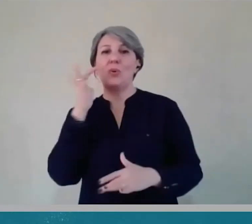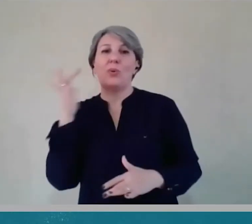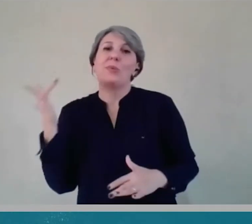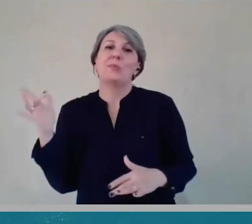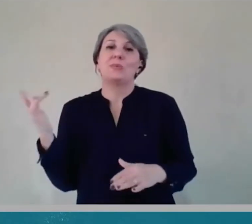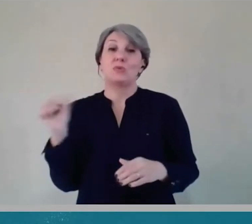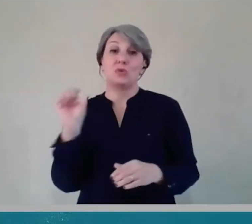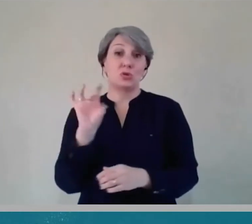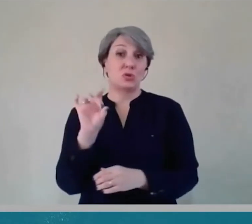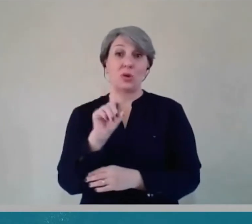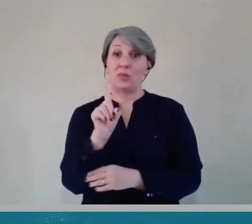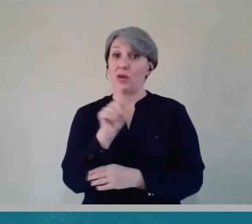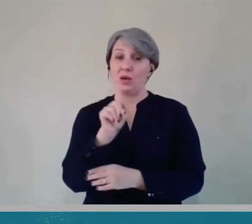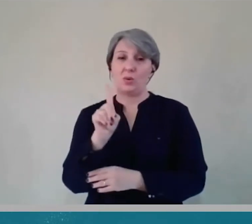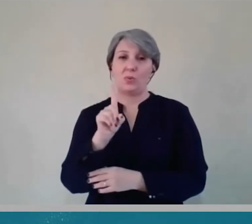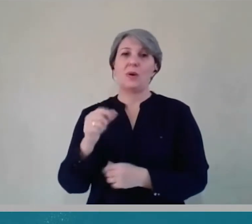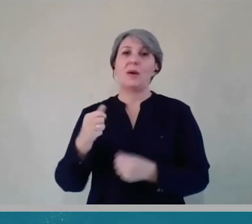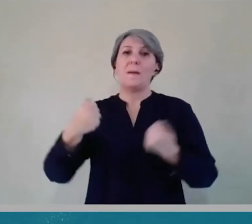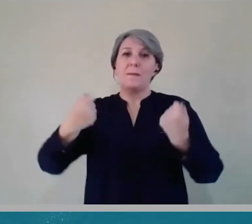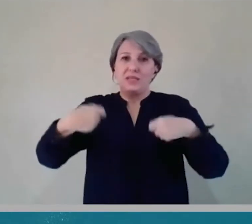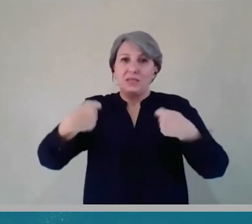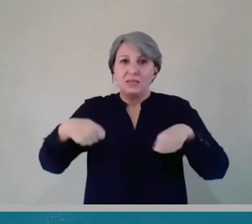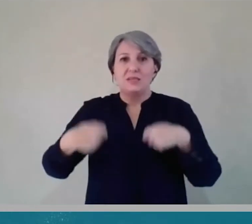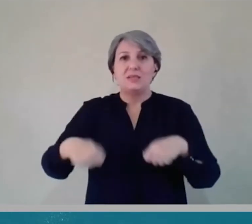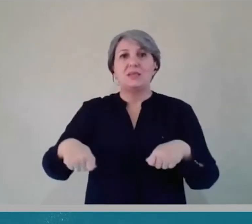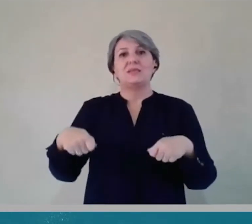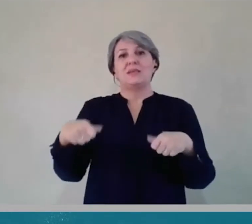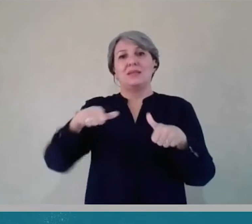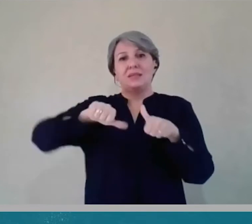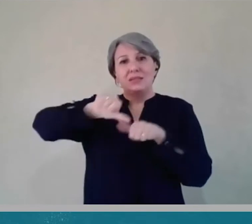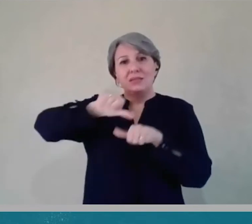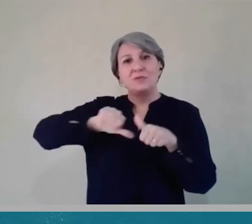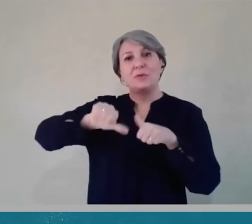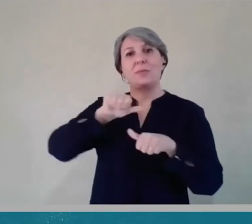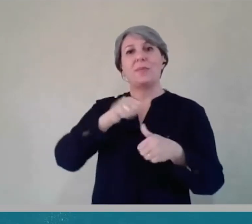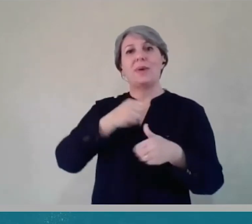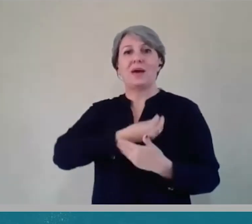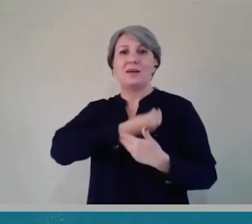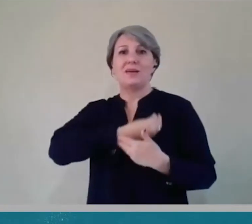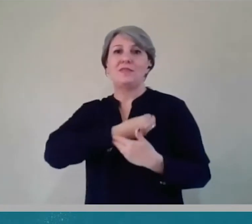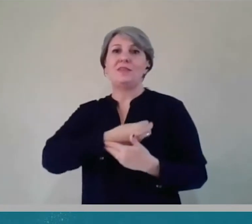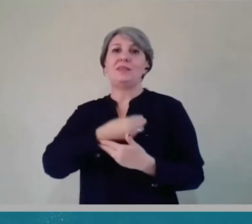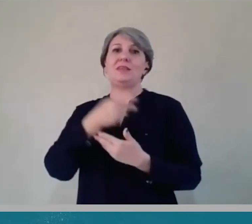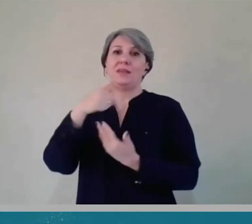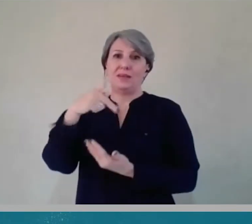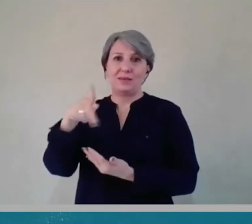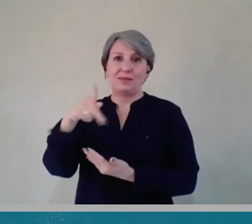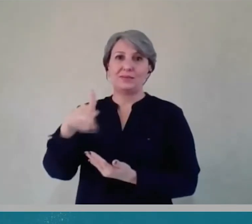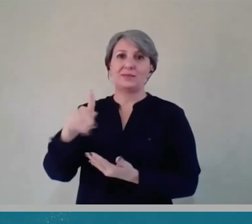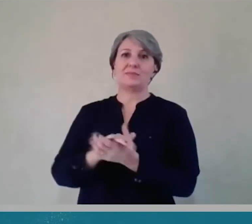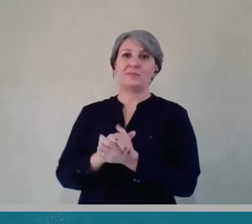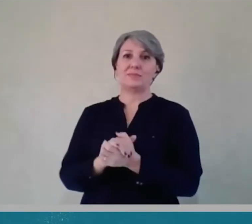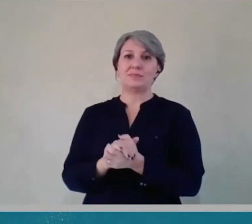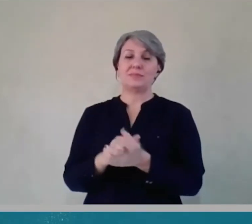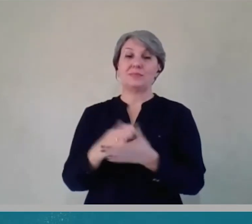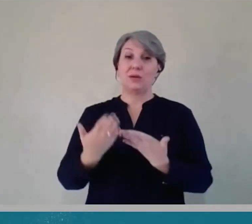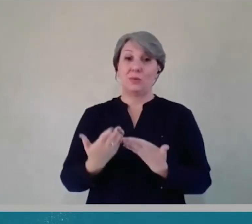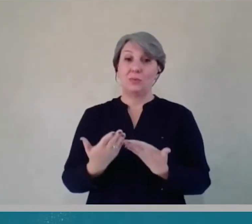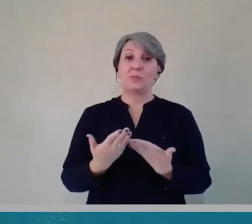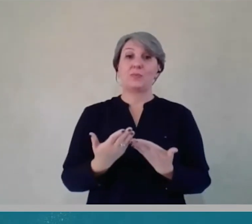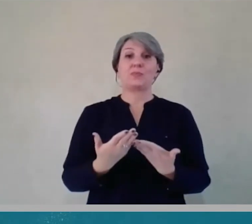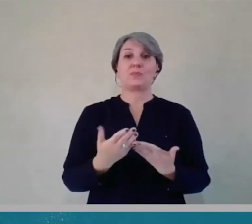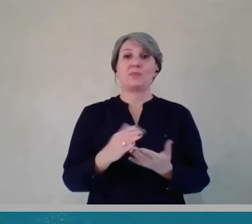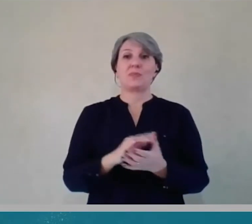isso? Até que essa mulher esteja pronta para se casar e ser introduzida às recâmaras do rei. Então,